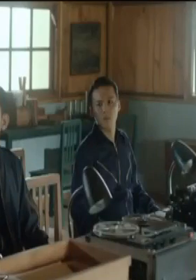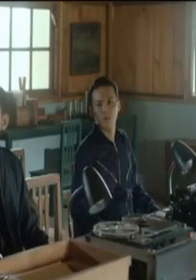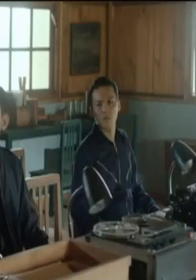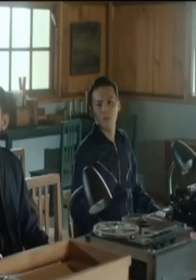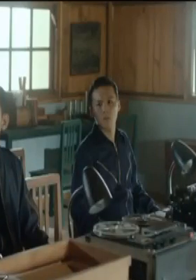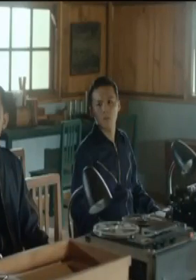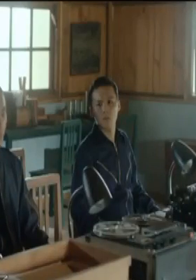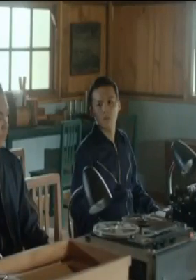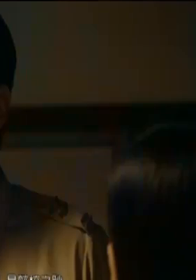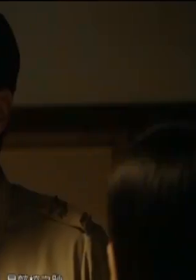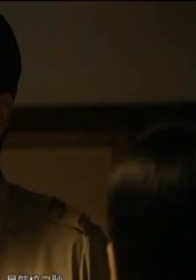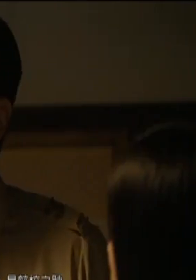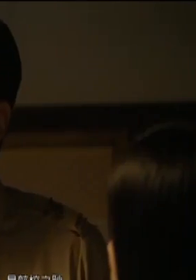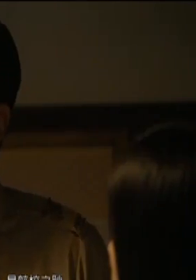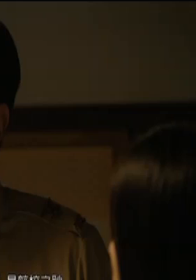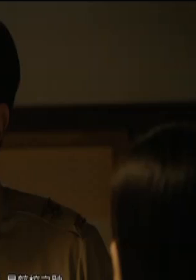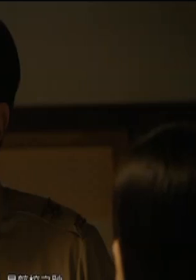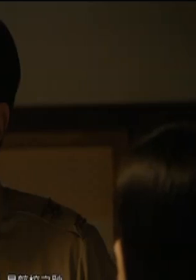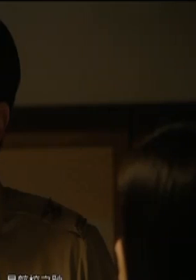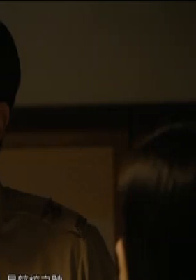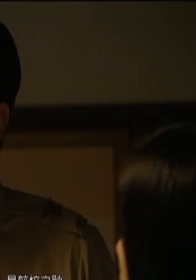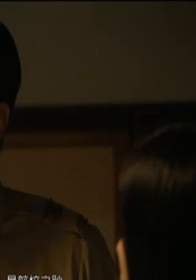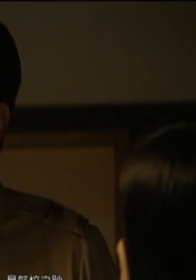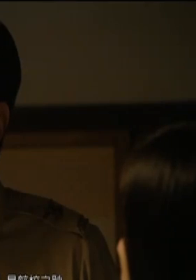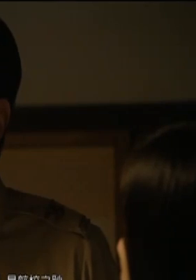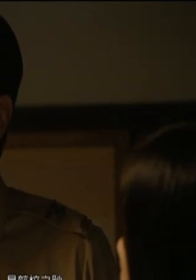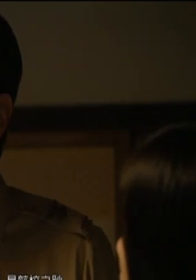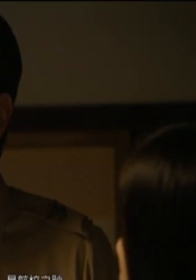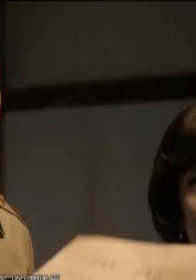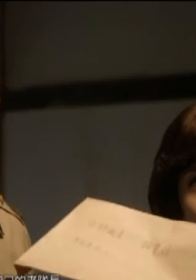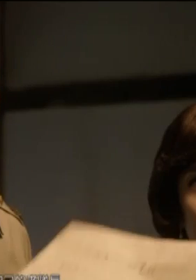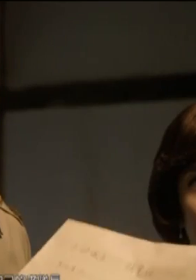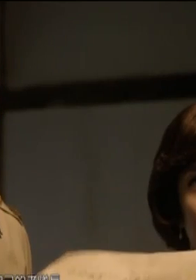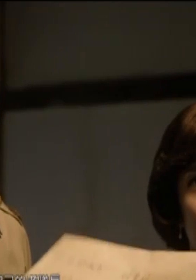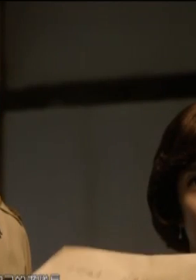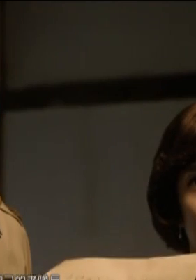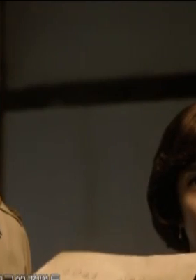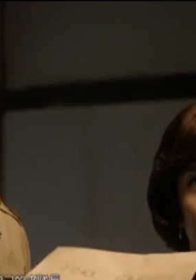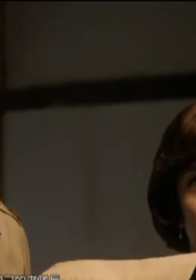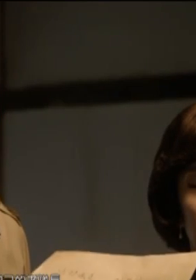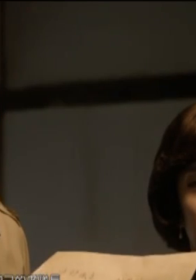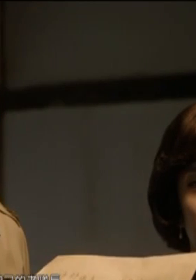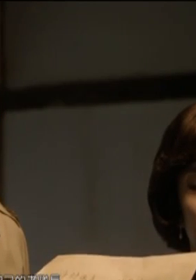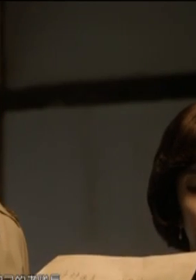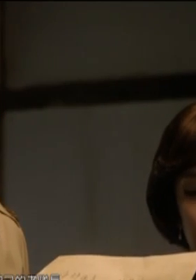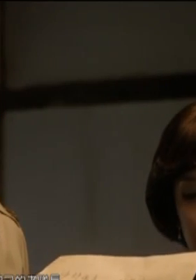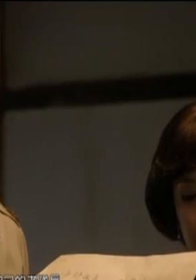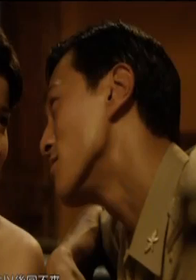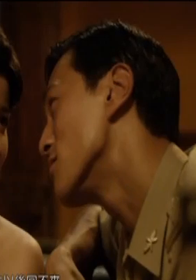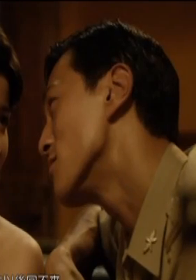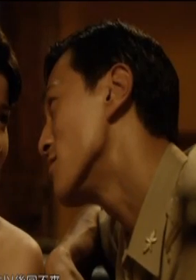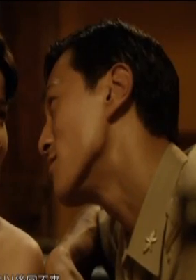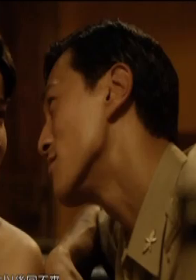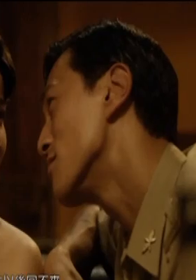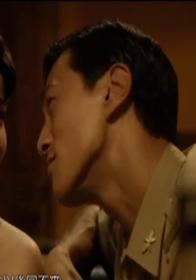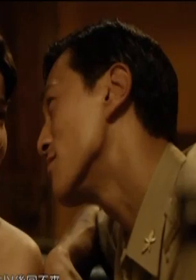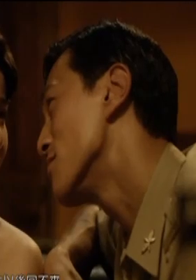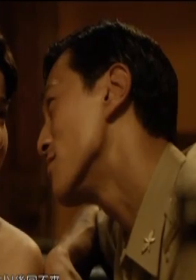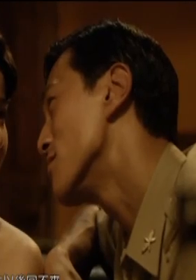太远，他说你们少队长是航校支持，逃难逃得出卖自己的老队长。 你是怕你飞出去以后回不